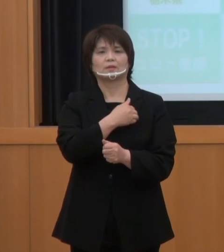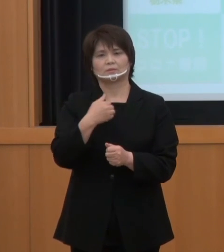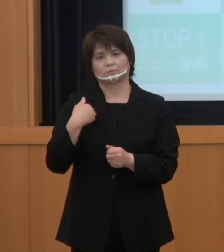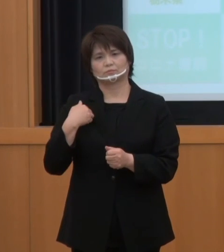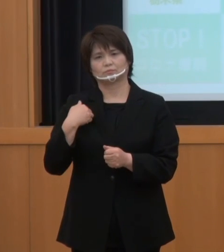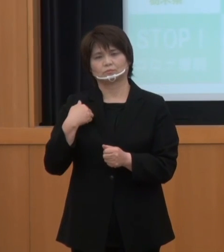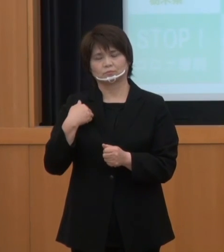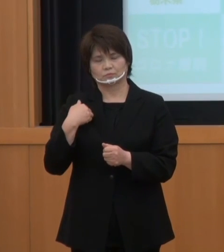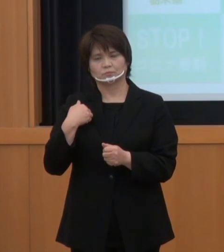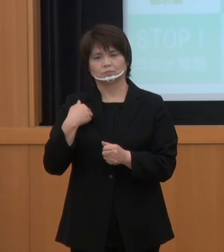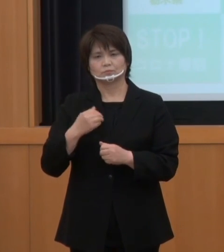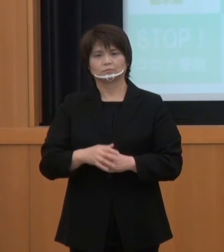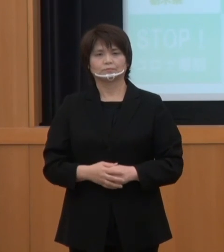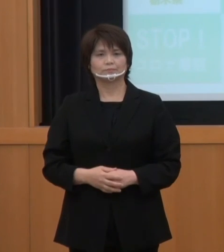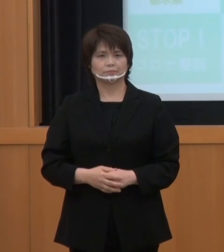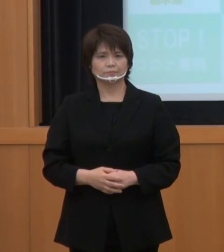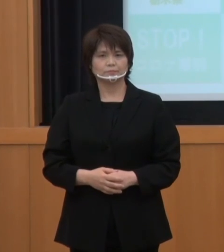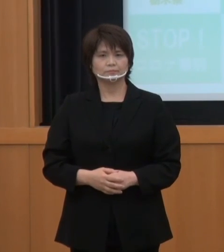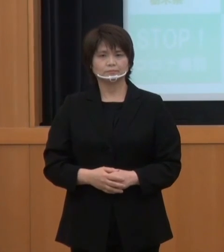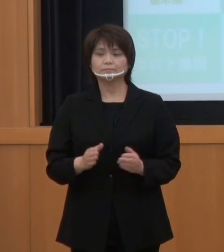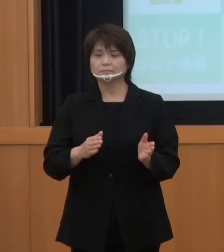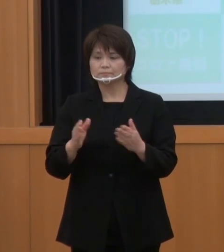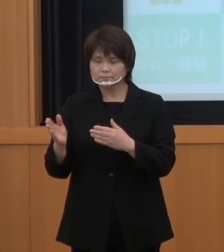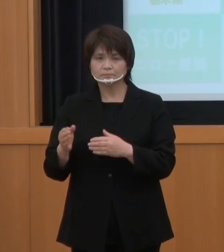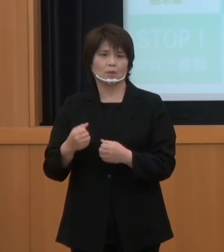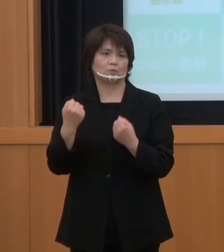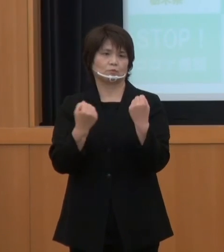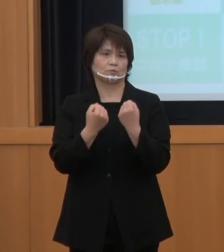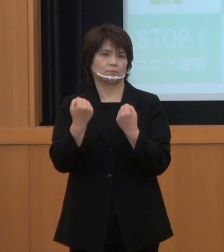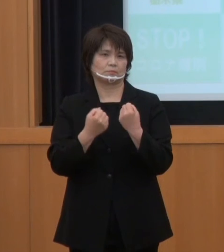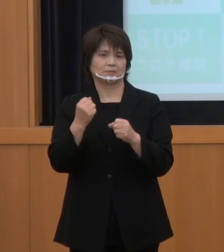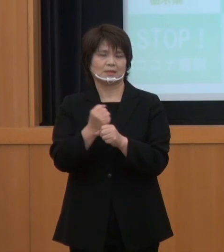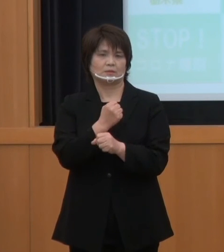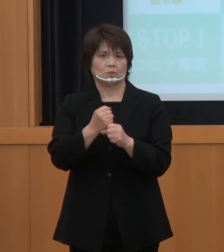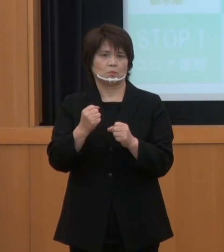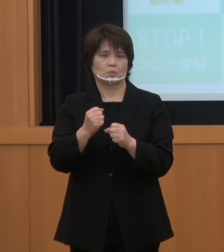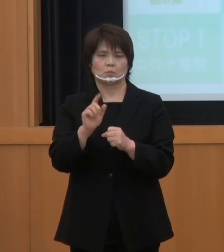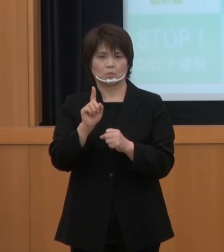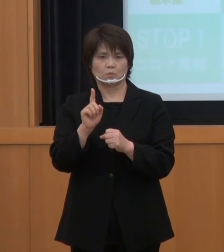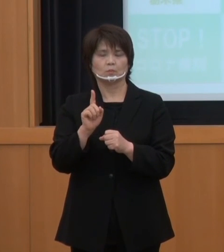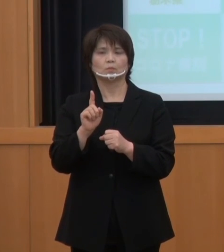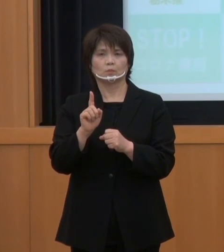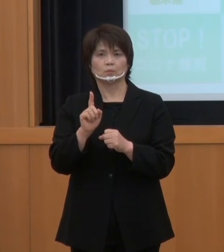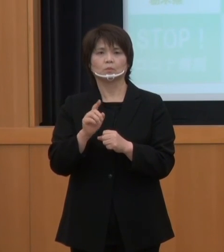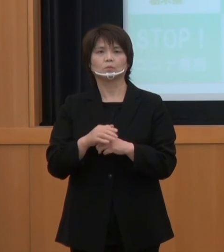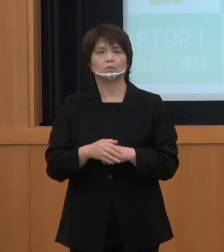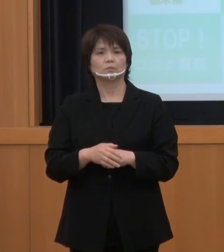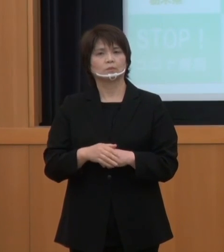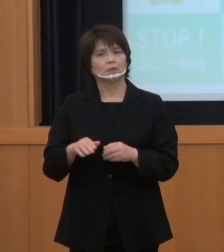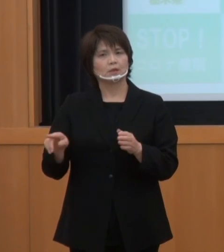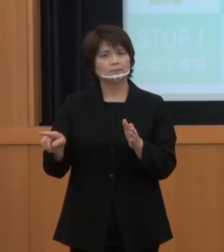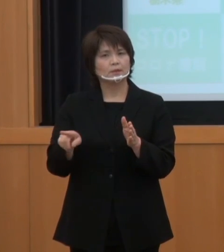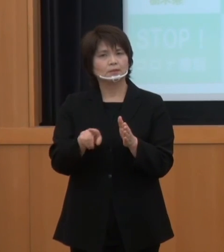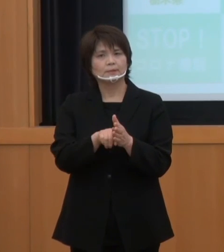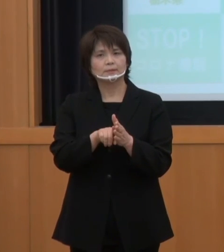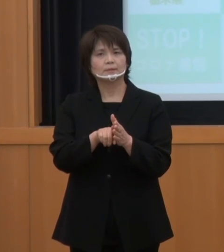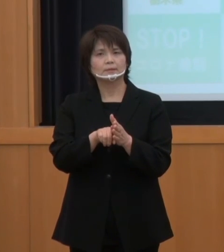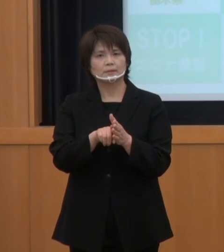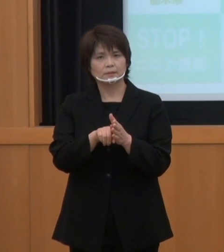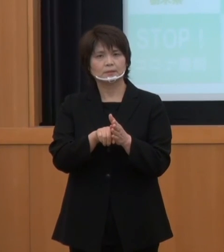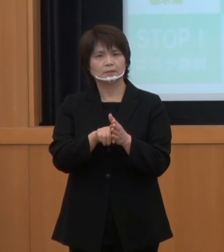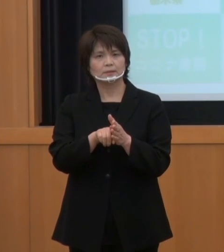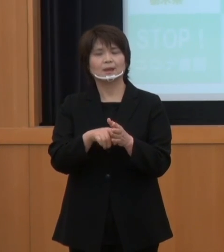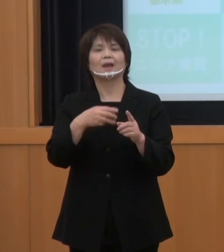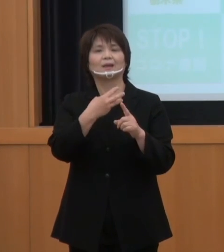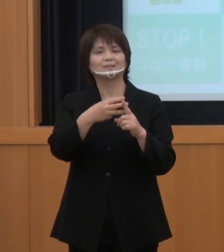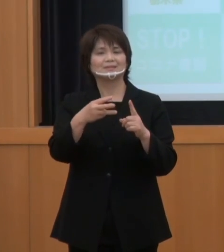には今後なるかもしれません。一方、自動車産業ですけれども、これまで日産自